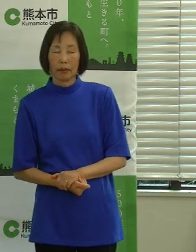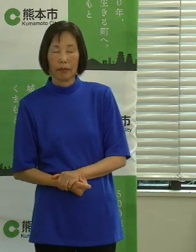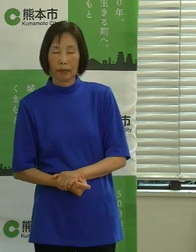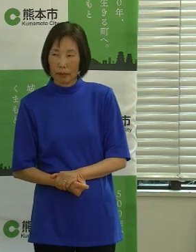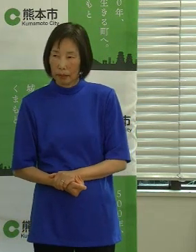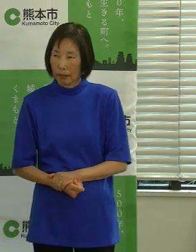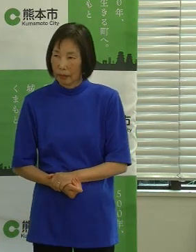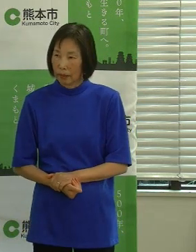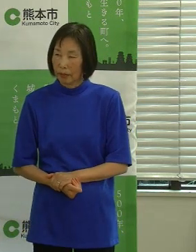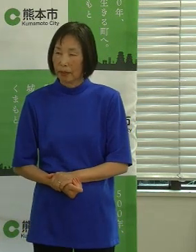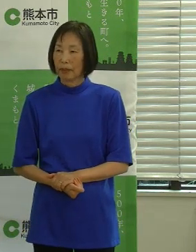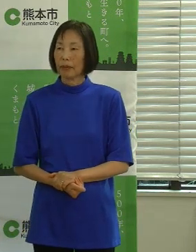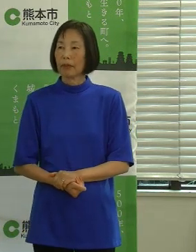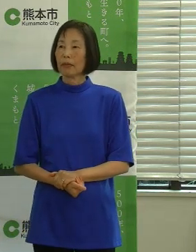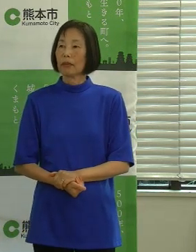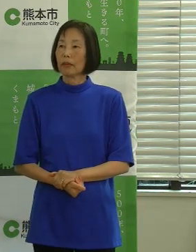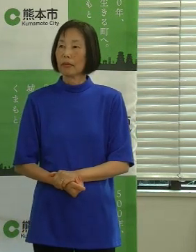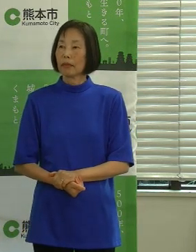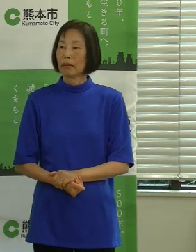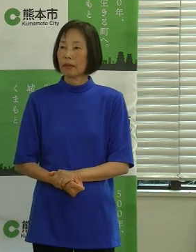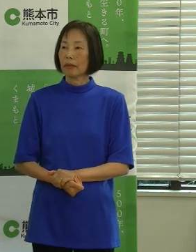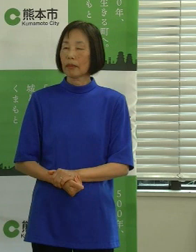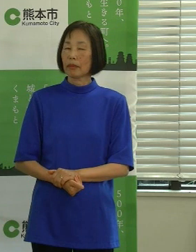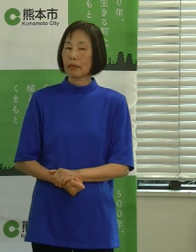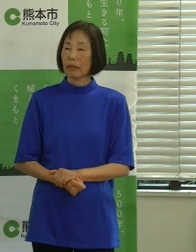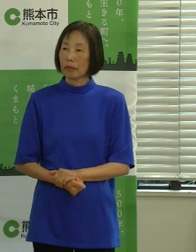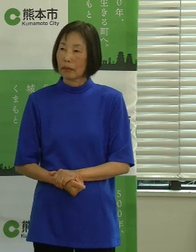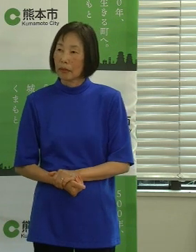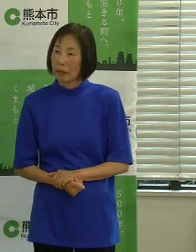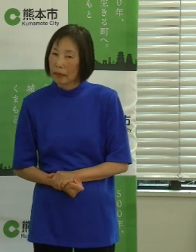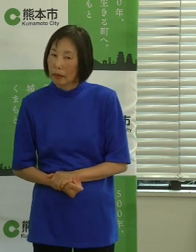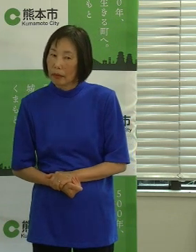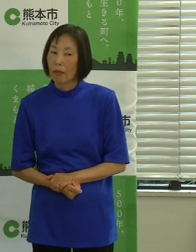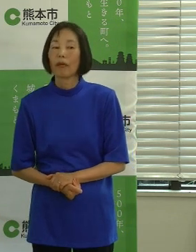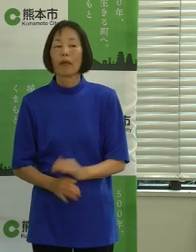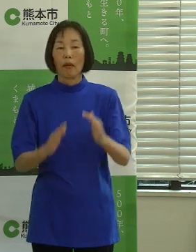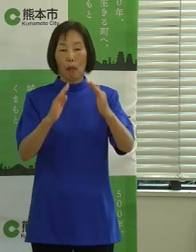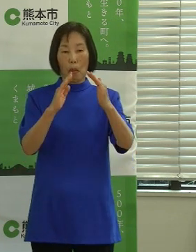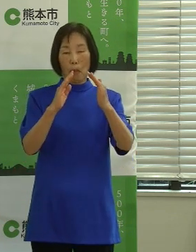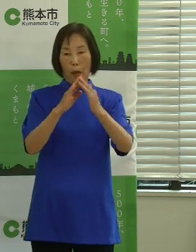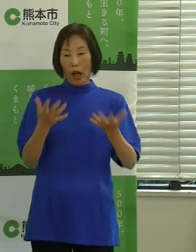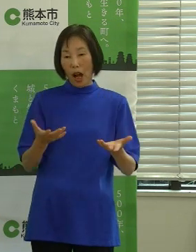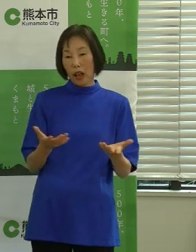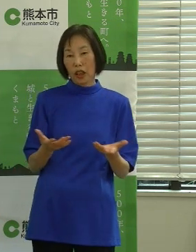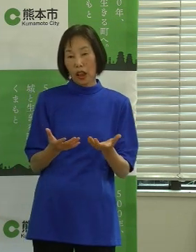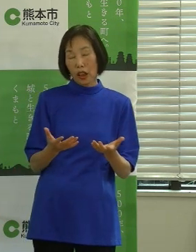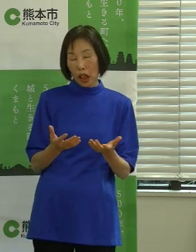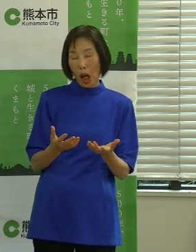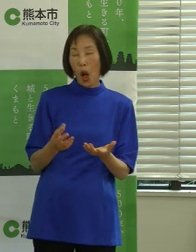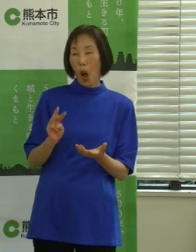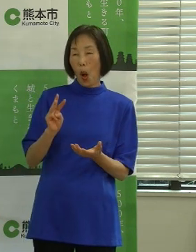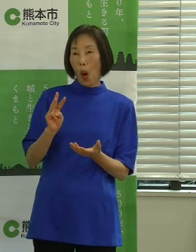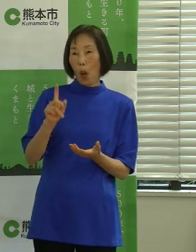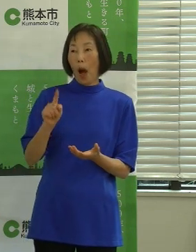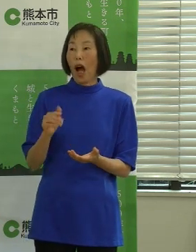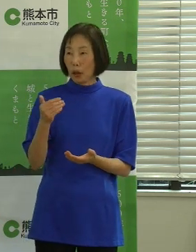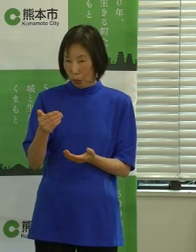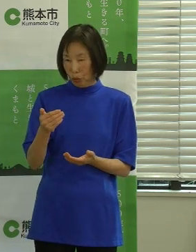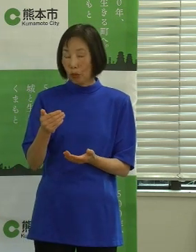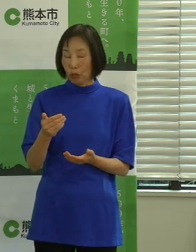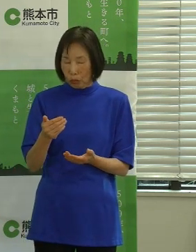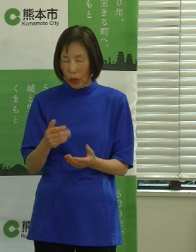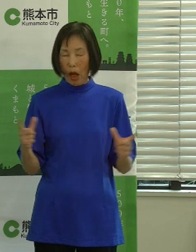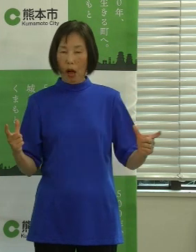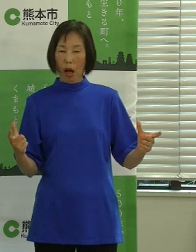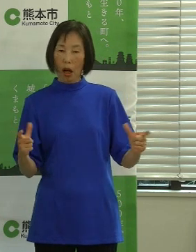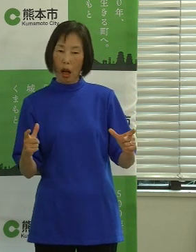毎日新聞、 はい、どうぞ。 市長かつてからテレワークをされていたかと思うんですが、このようにこう感染が縮